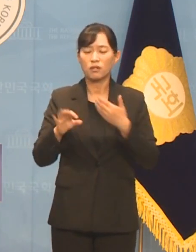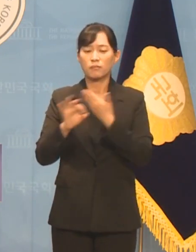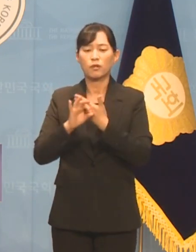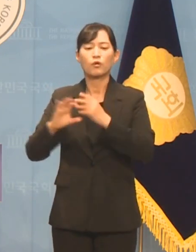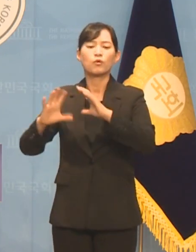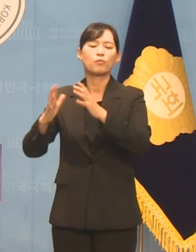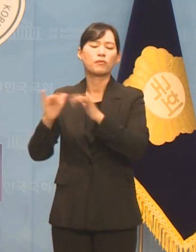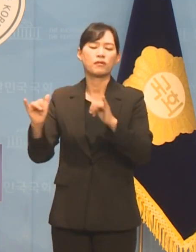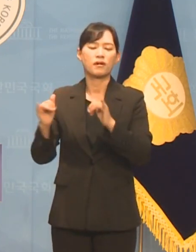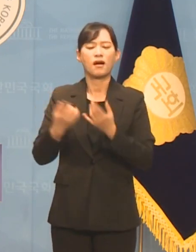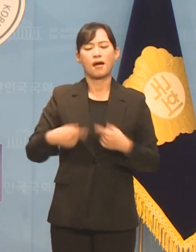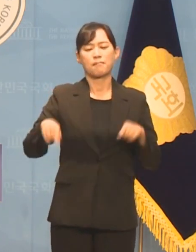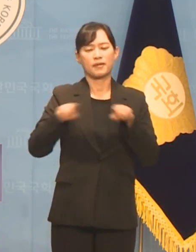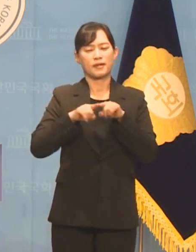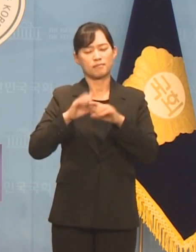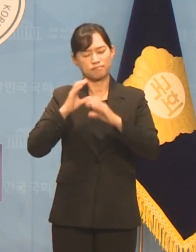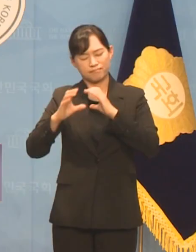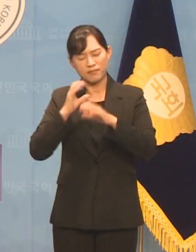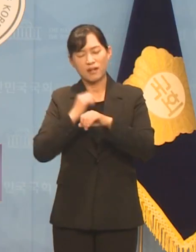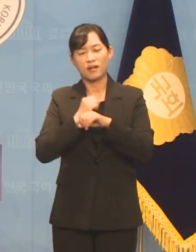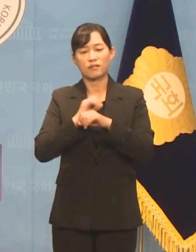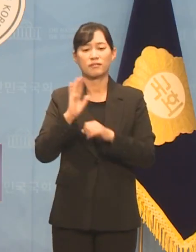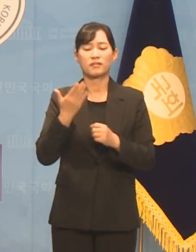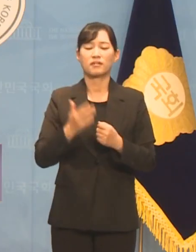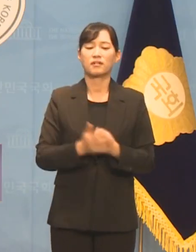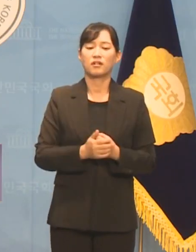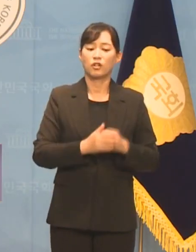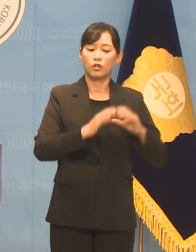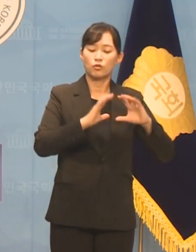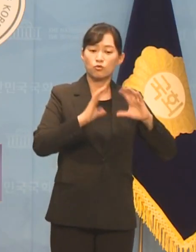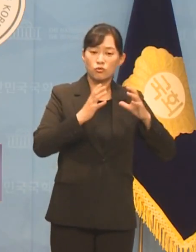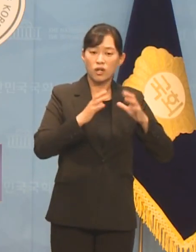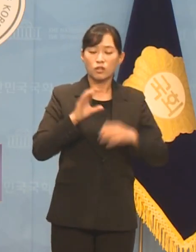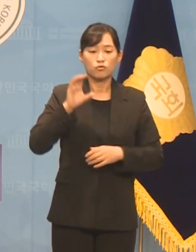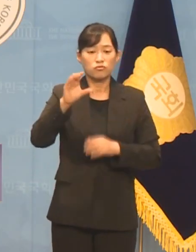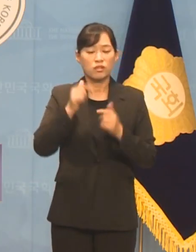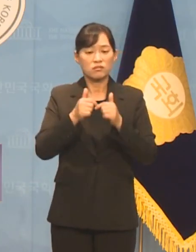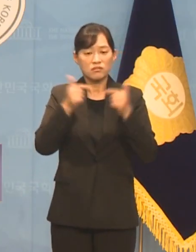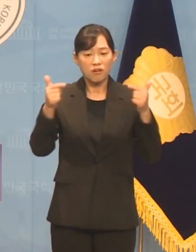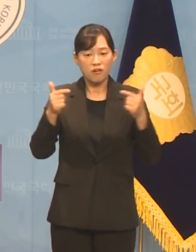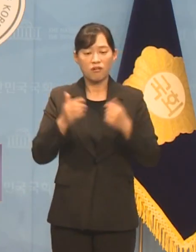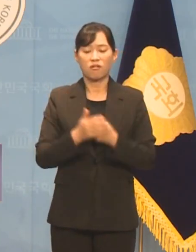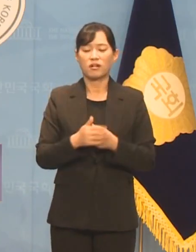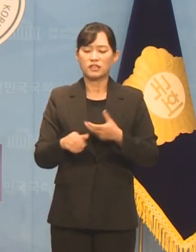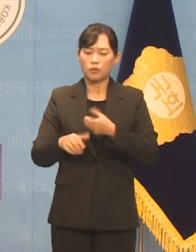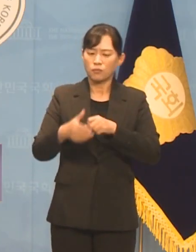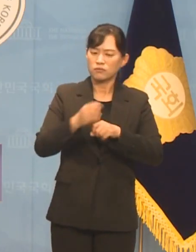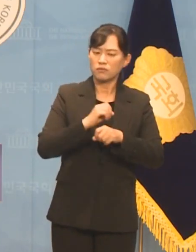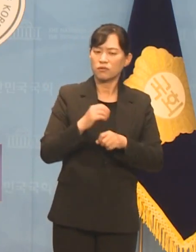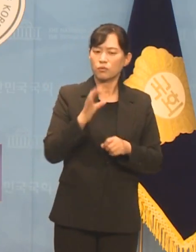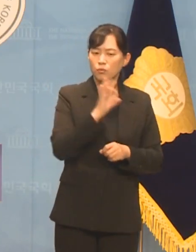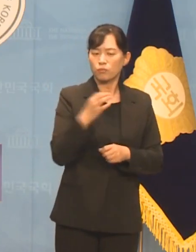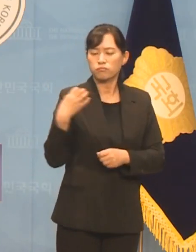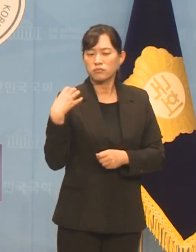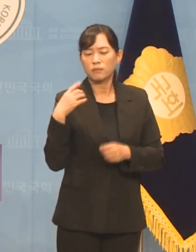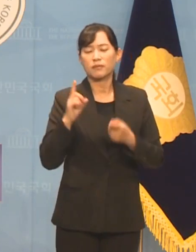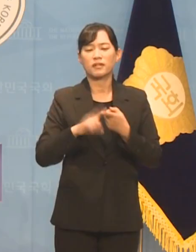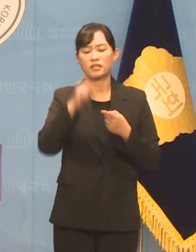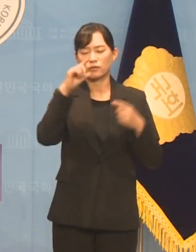함께 방안을 논의해야 합니다. 국가 투자가 늘어나는 만큼 적극적 재정을 위한 정부 역할과